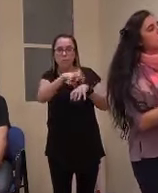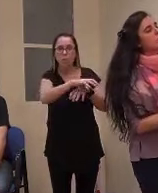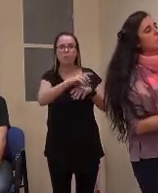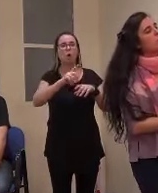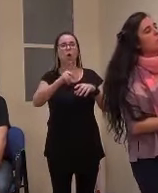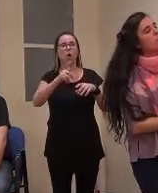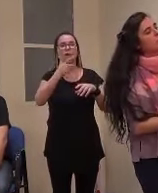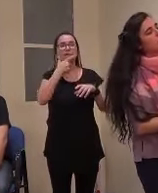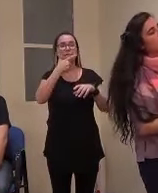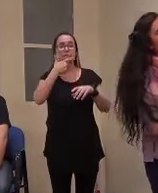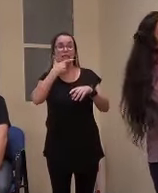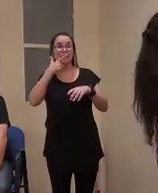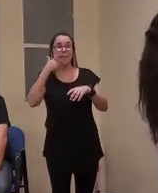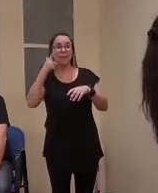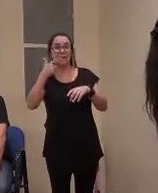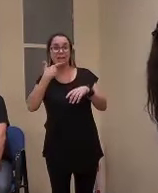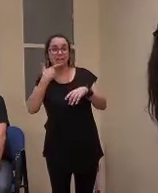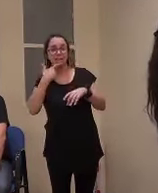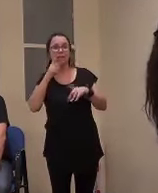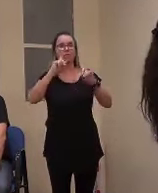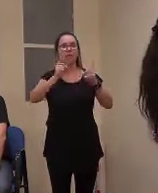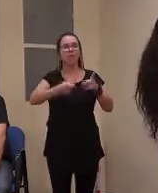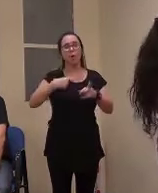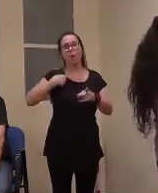saludo las sociales